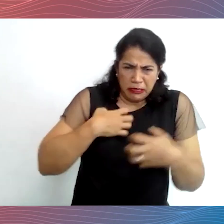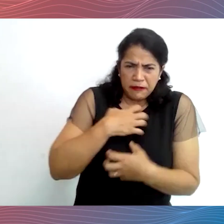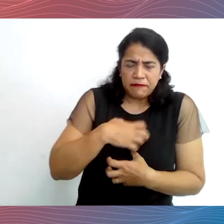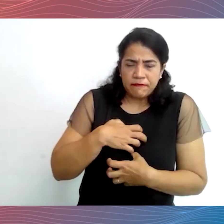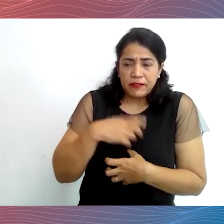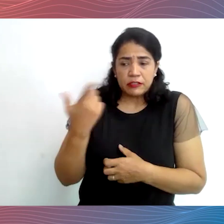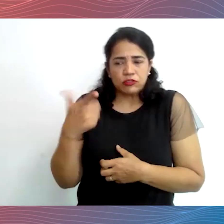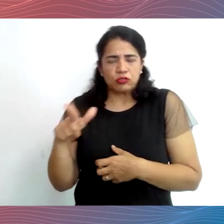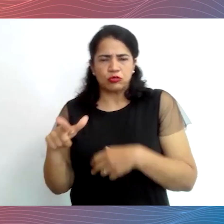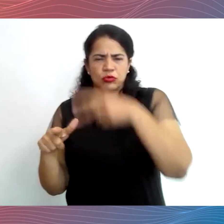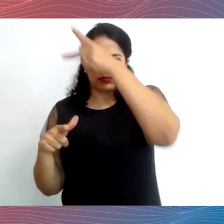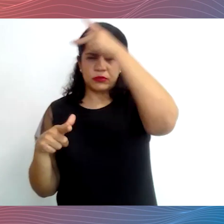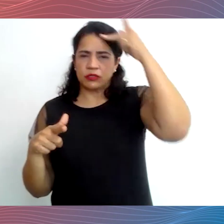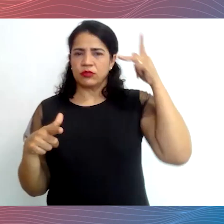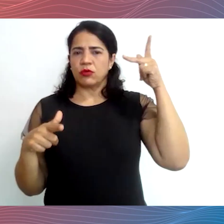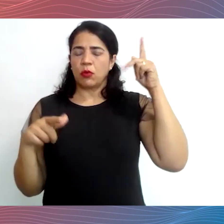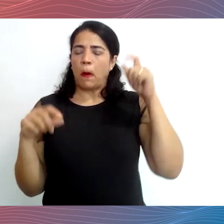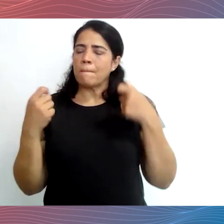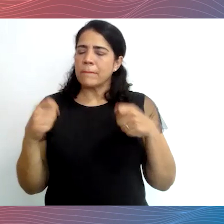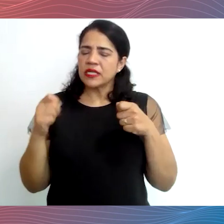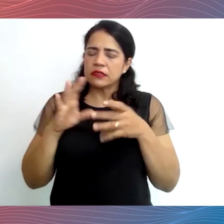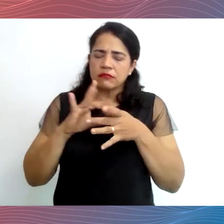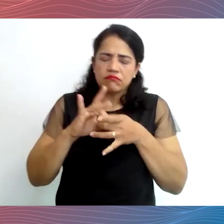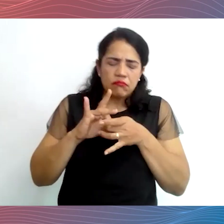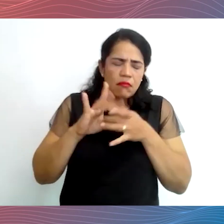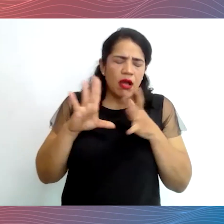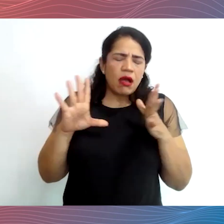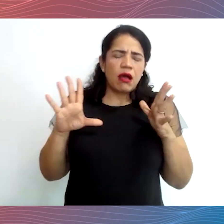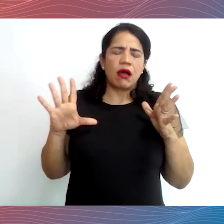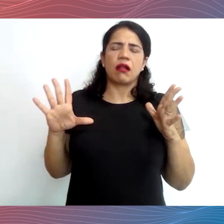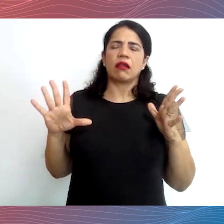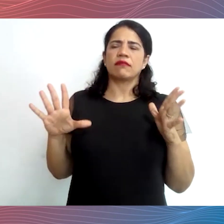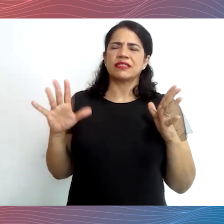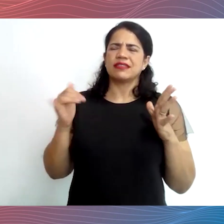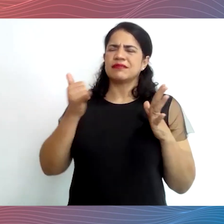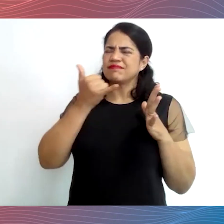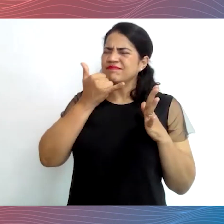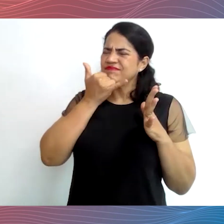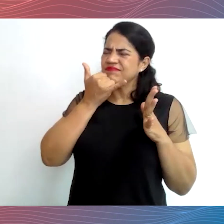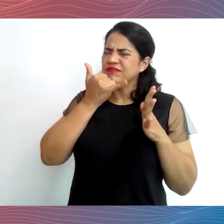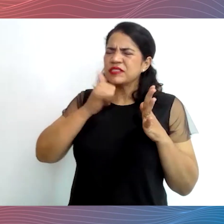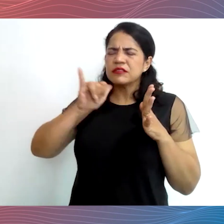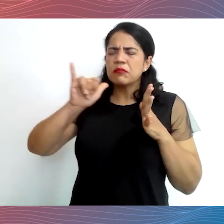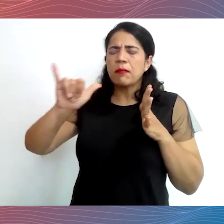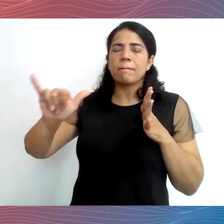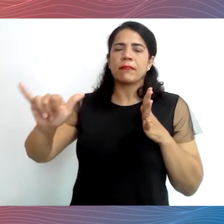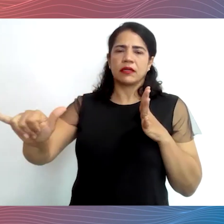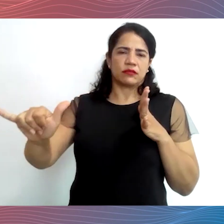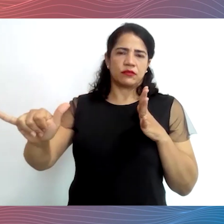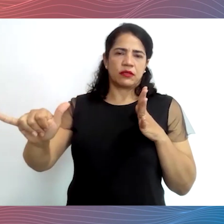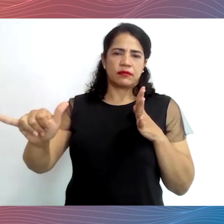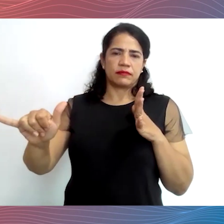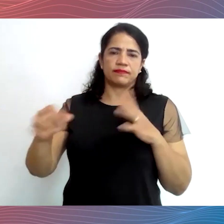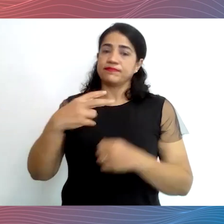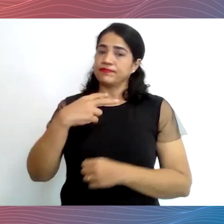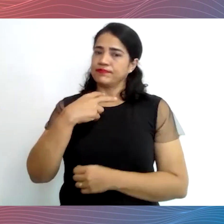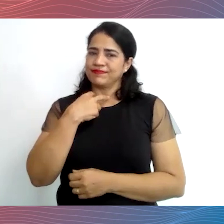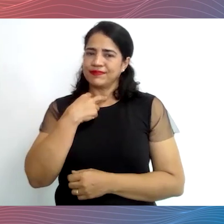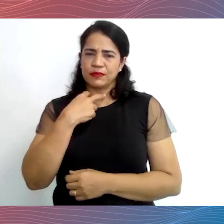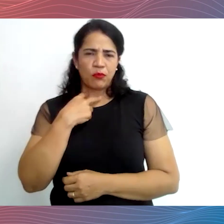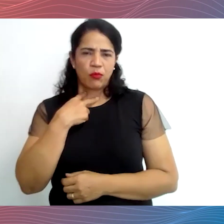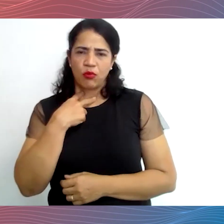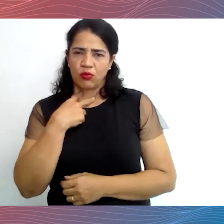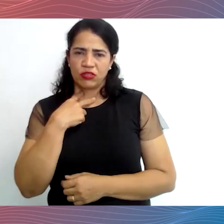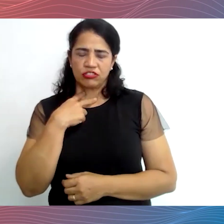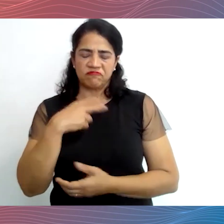perdoando. Não vamos um dia entrar no caixão com ressentimentos, com mágoas.